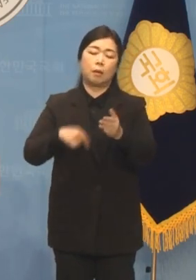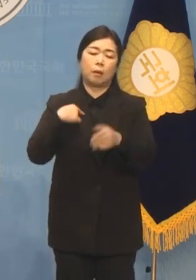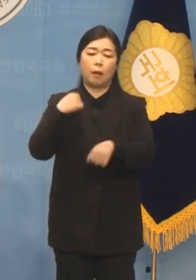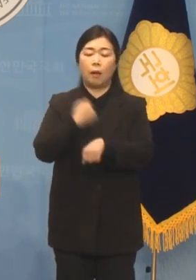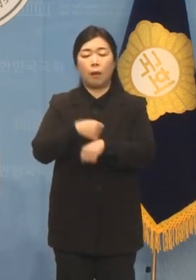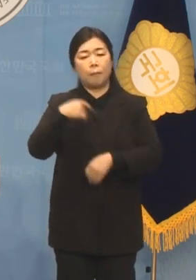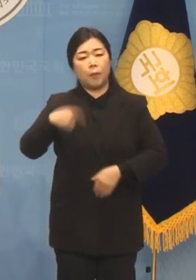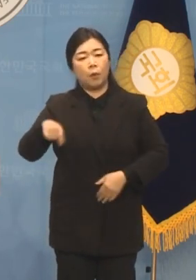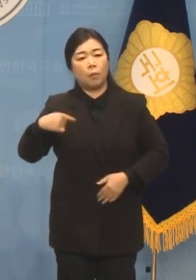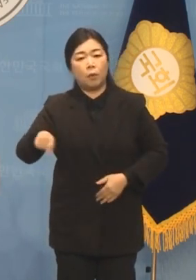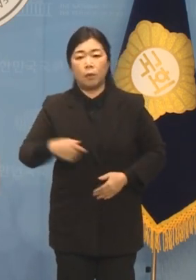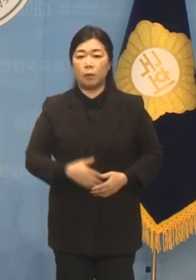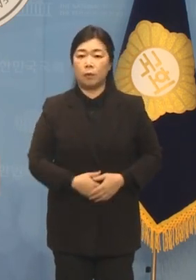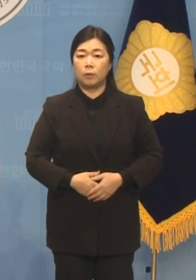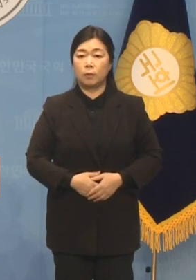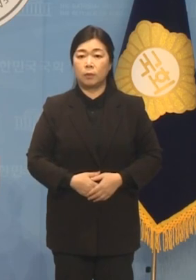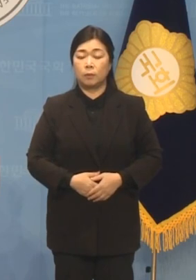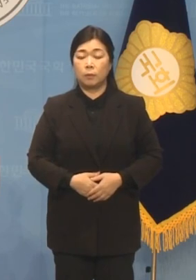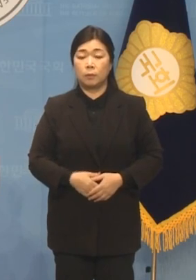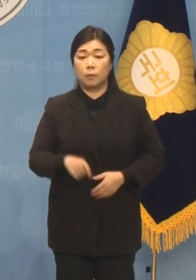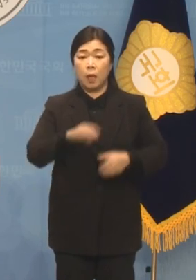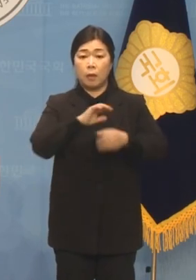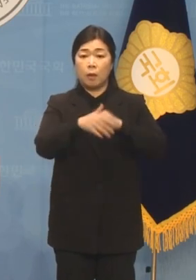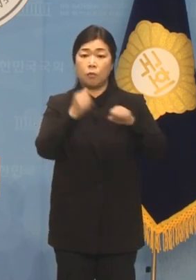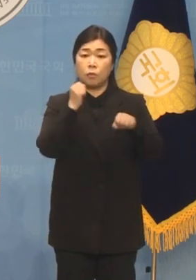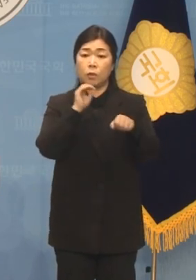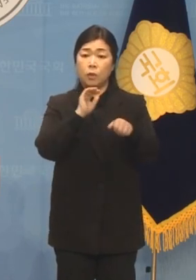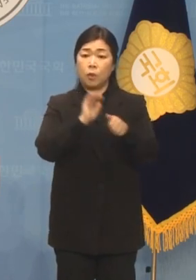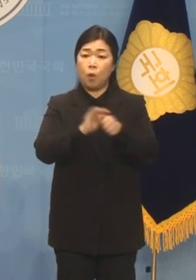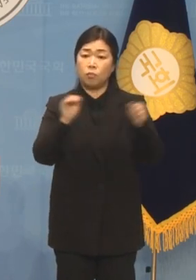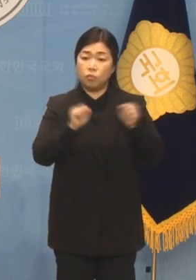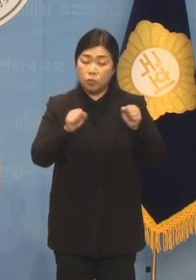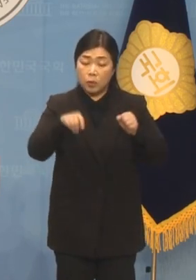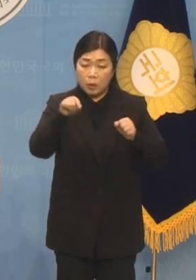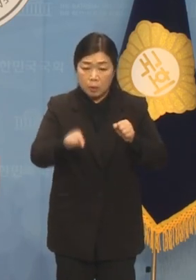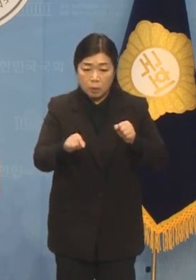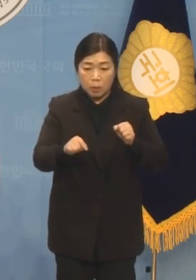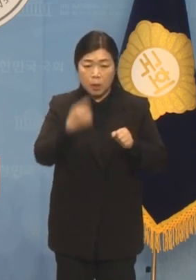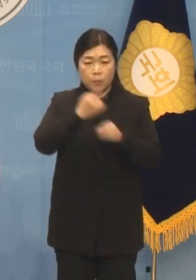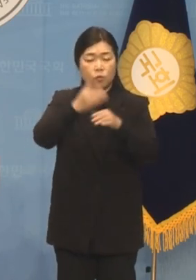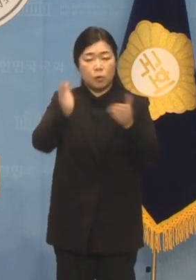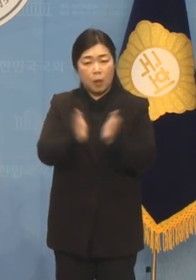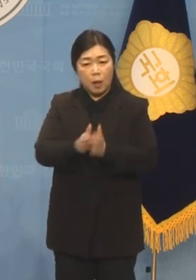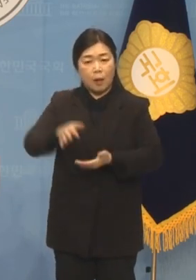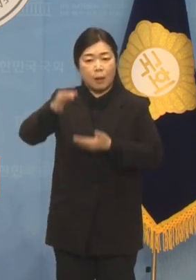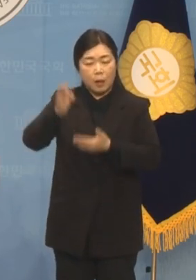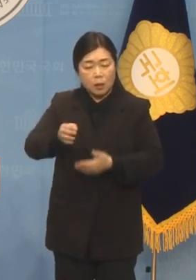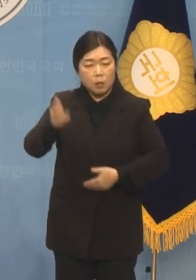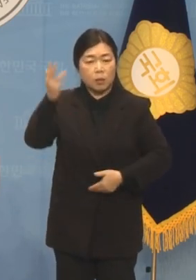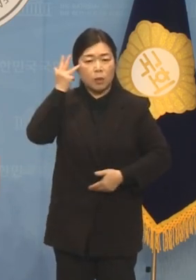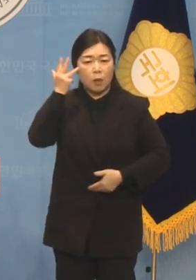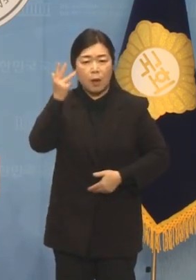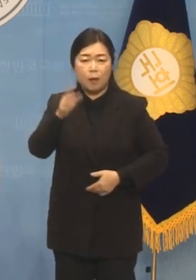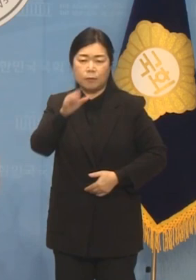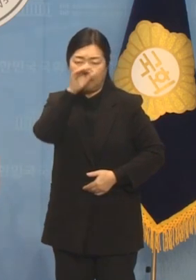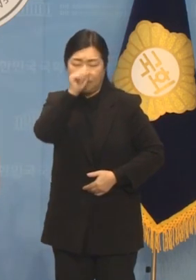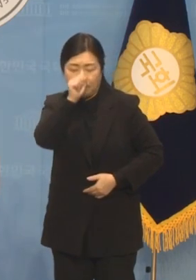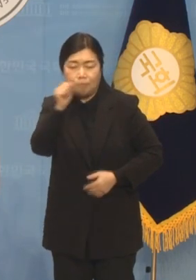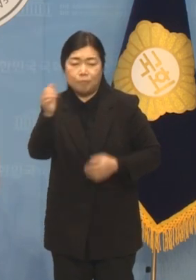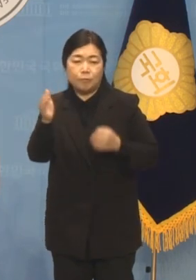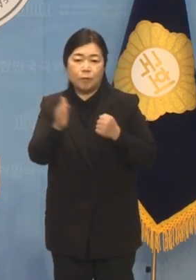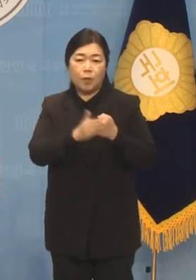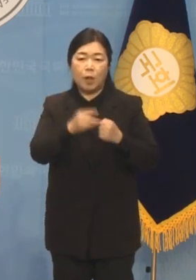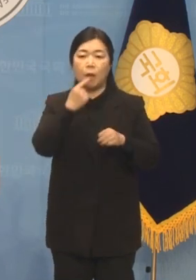민주당의 불모지 대구 경북에서 민주당의 가치와 철학, 정책이 좋아